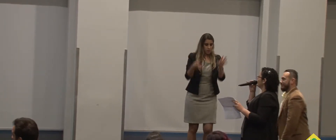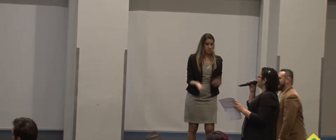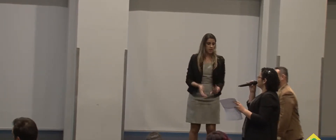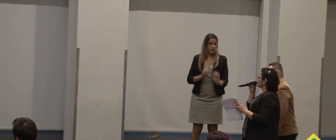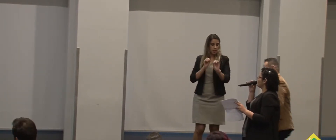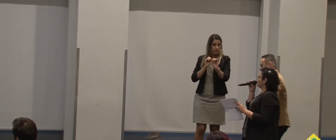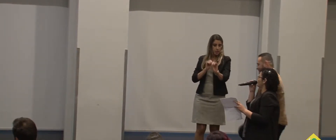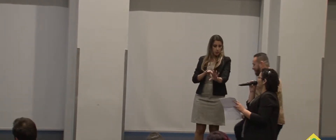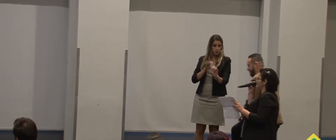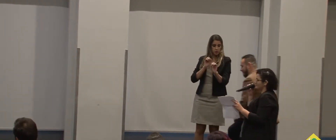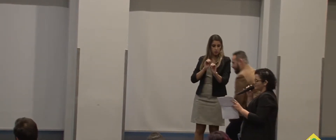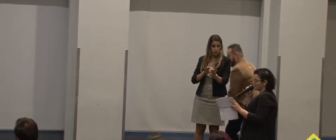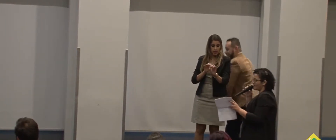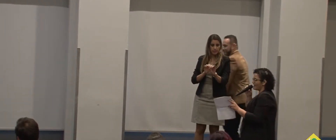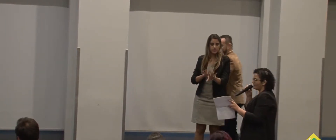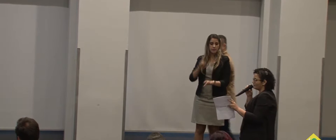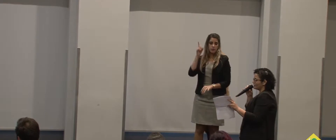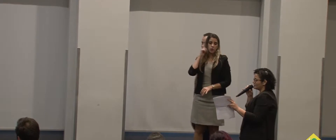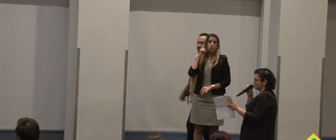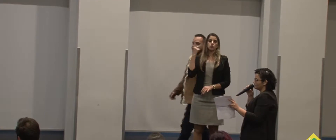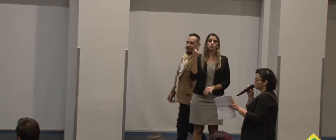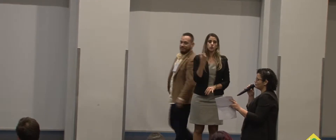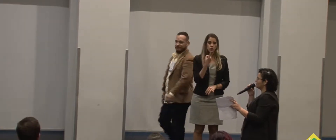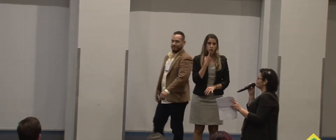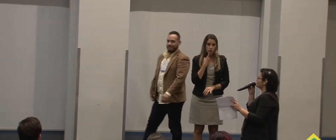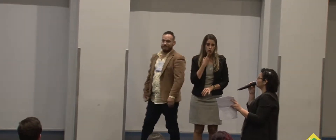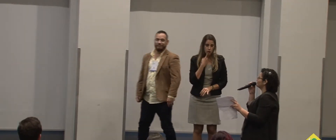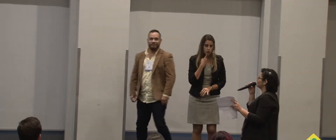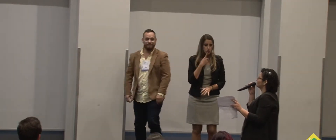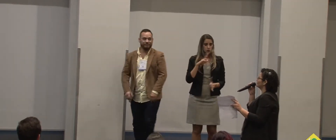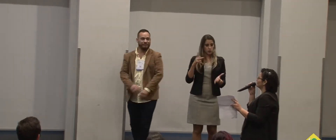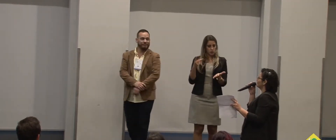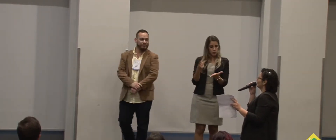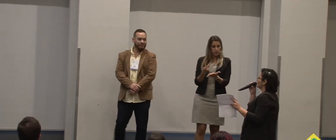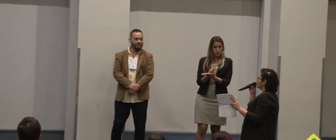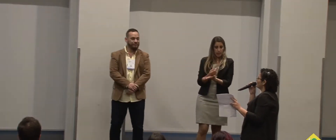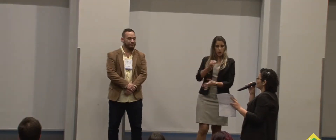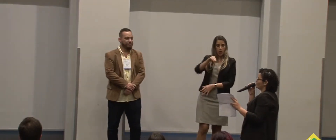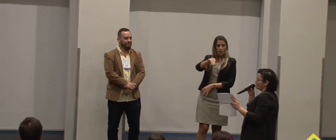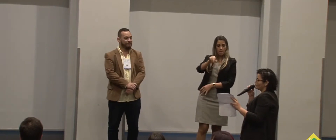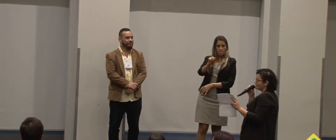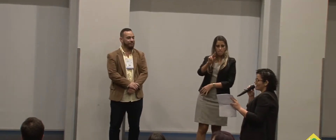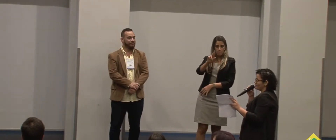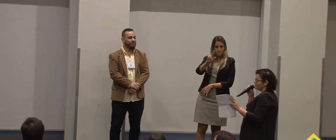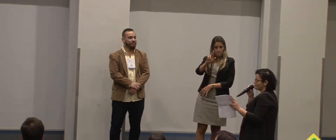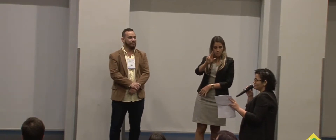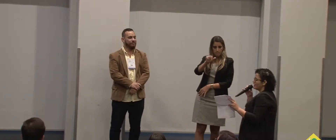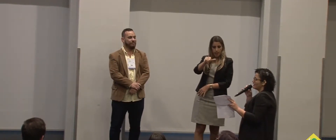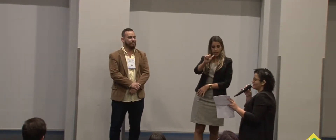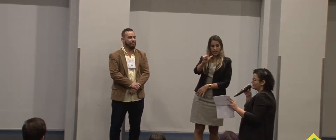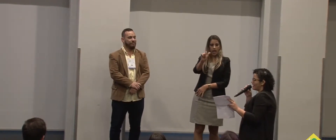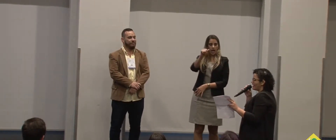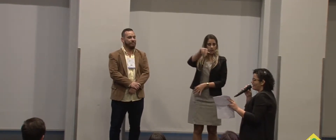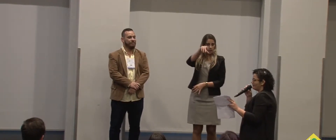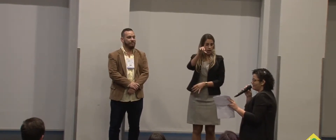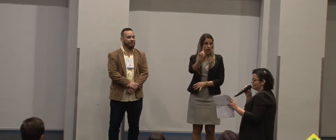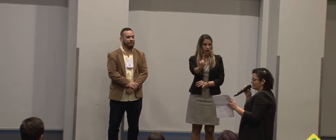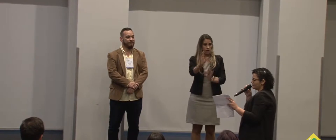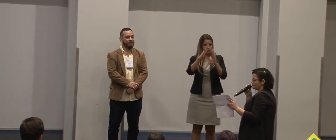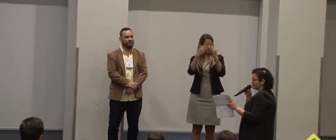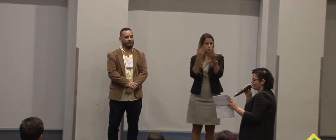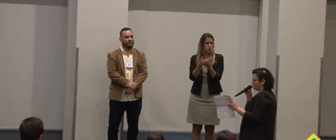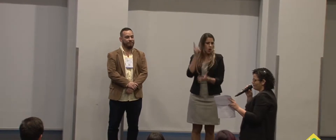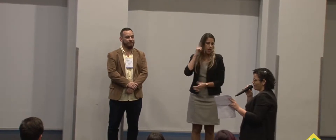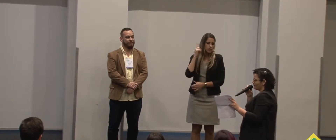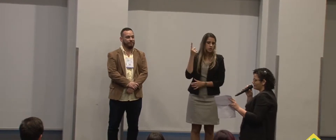O tema dessa conferência é Educação de Surdos. Os casos na